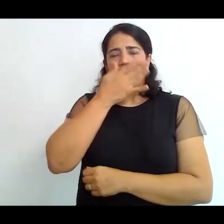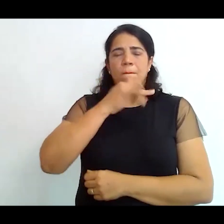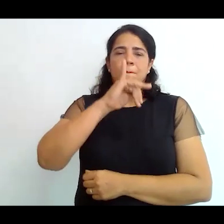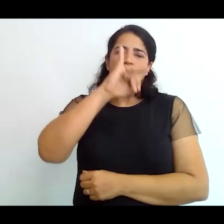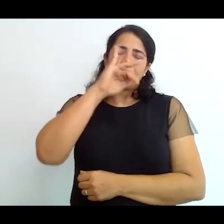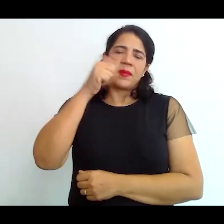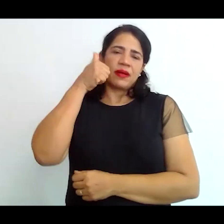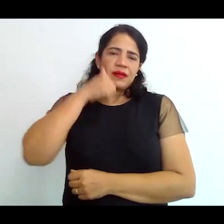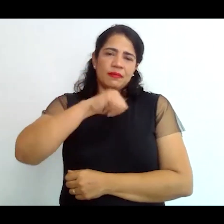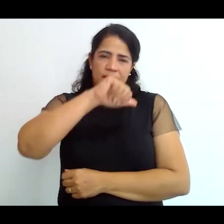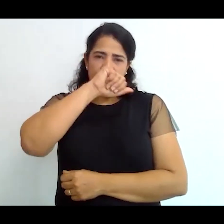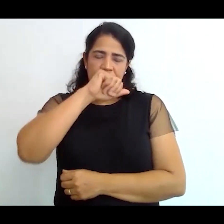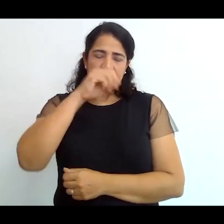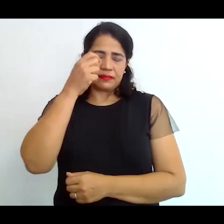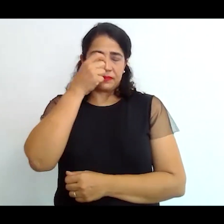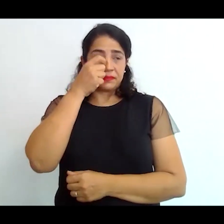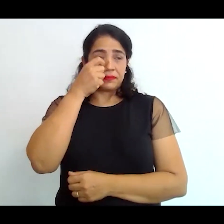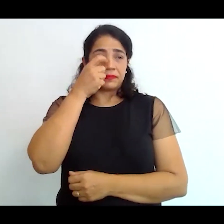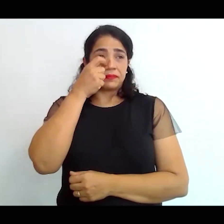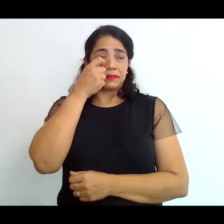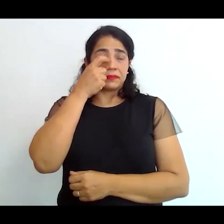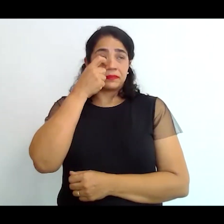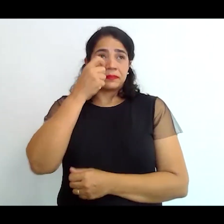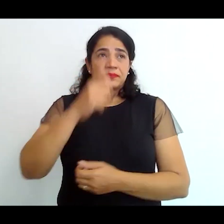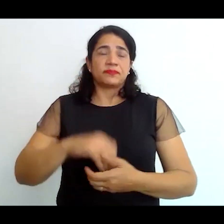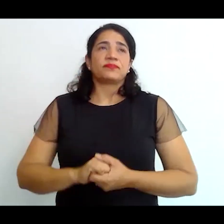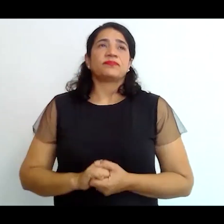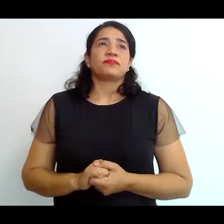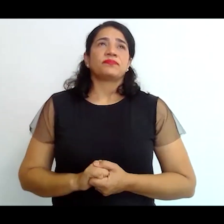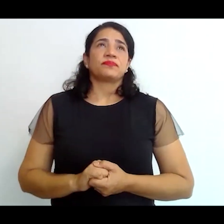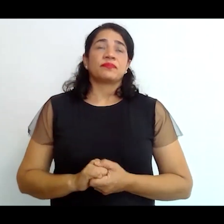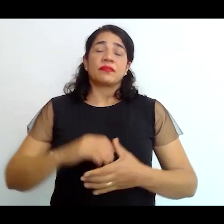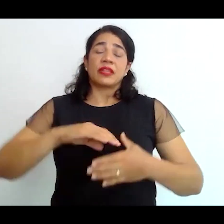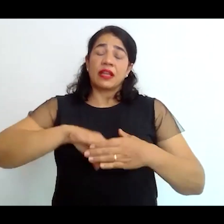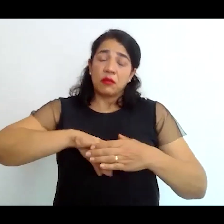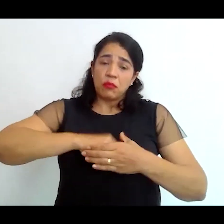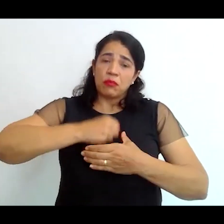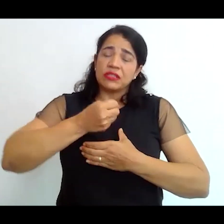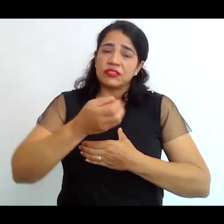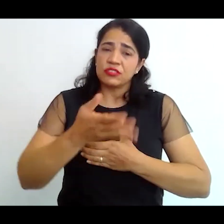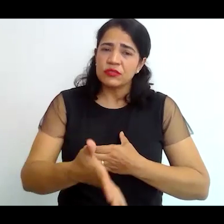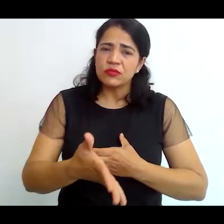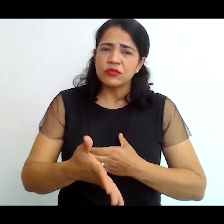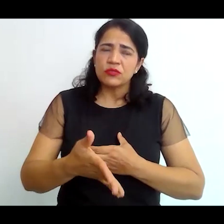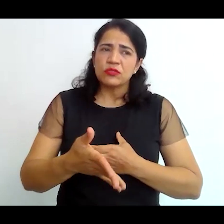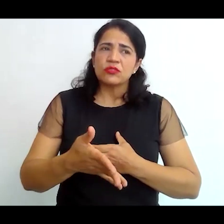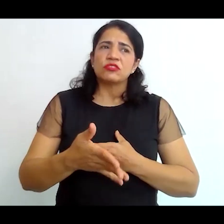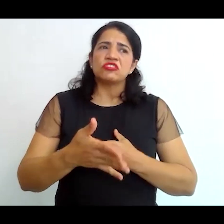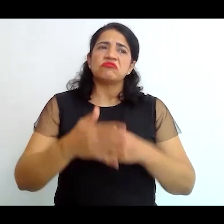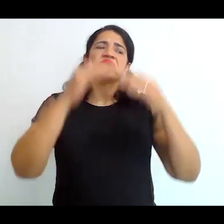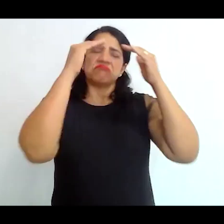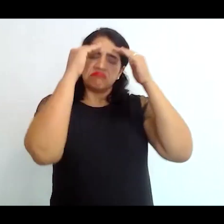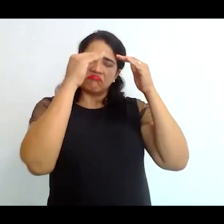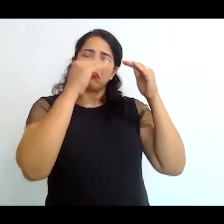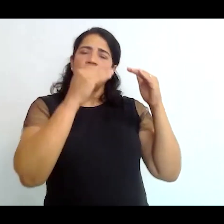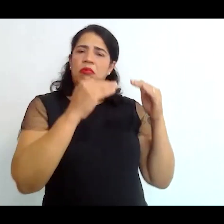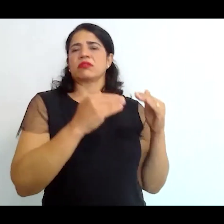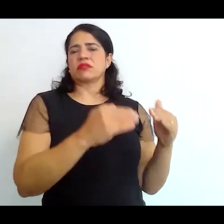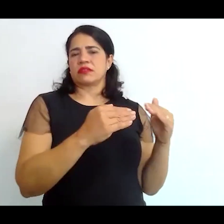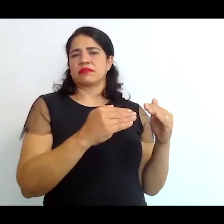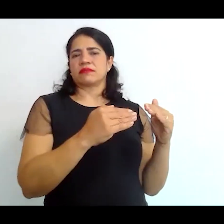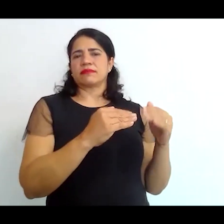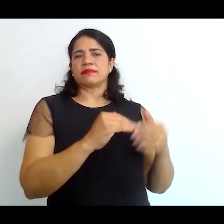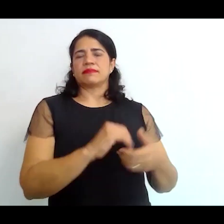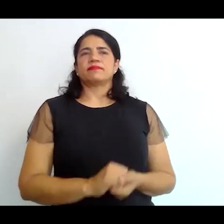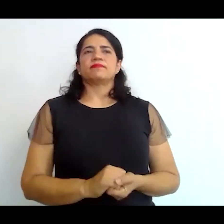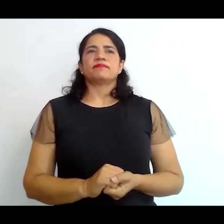uma atitude de respeito, não como uma retribuição. Você não honra os pais